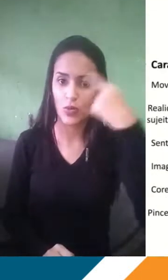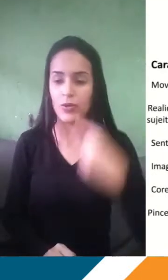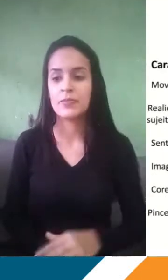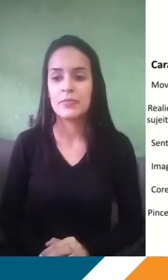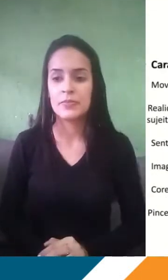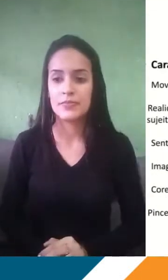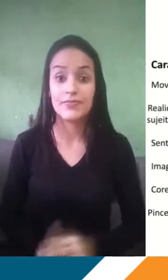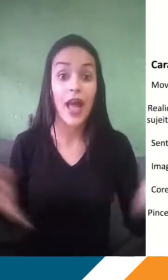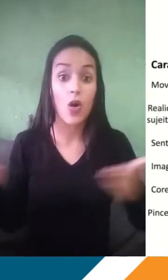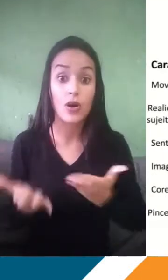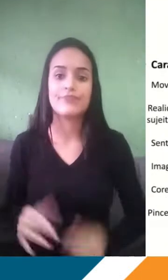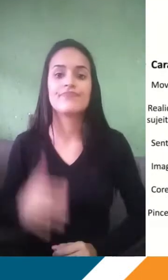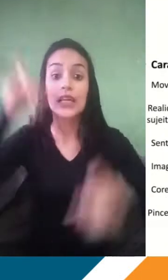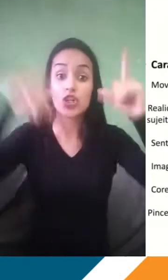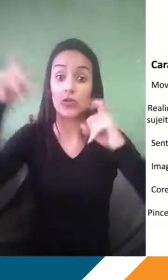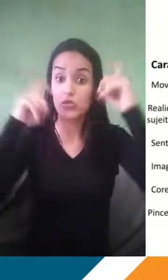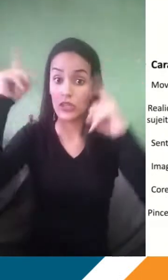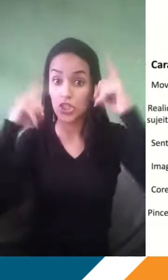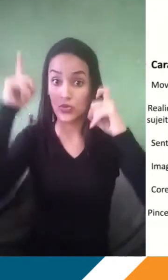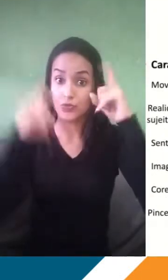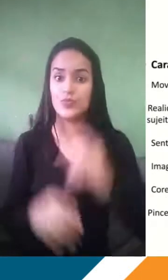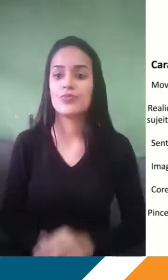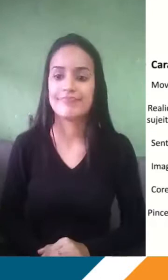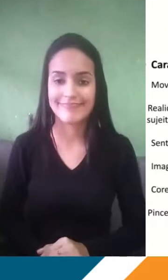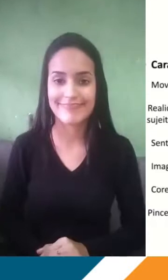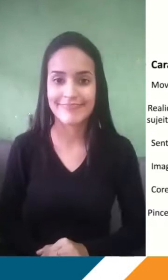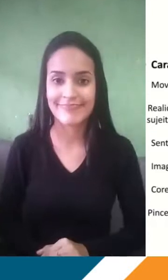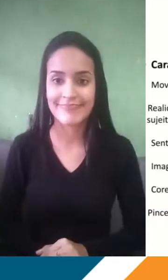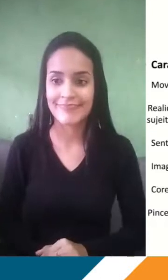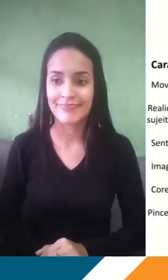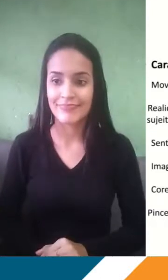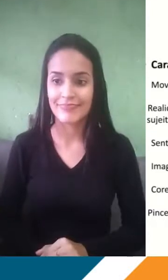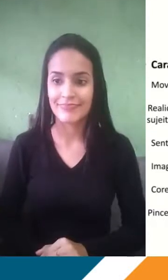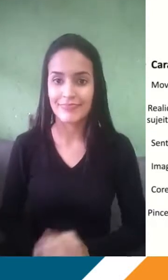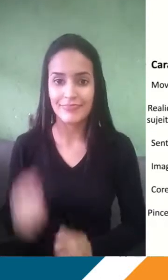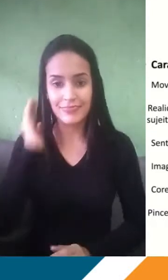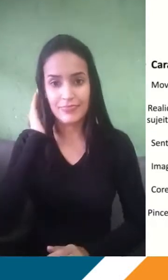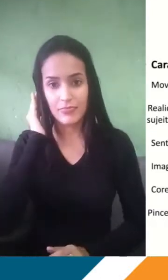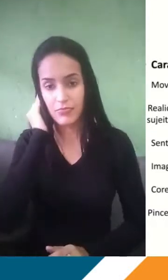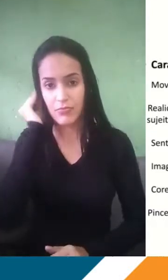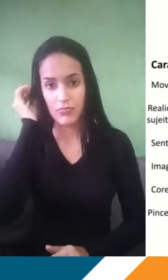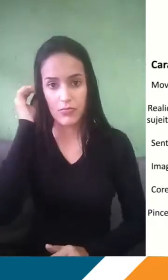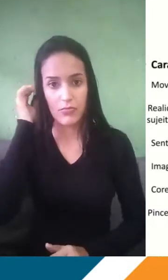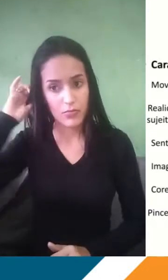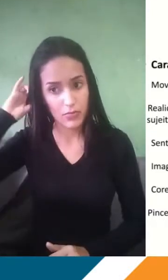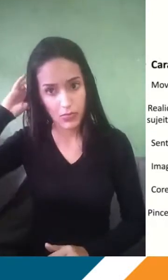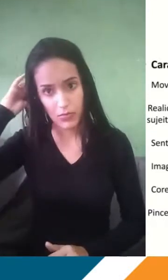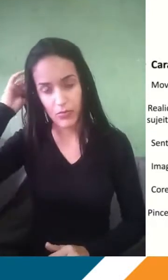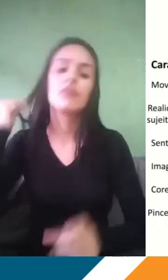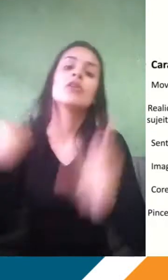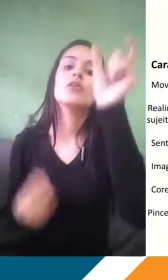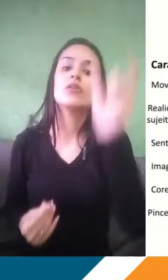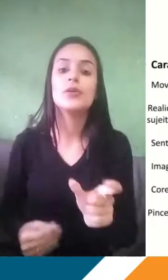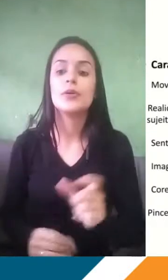O expressionismo foi um movimento artístico e literário e suas características são a realidade